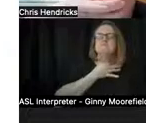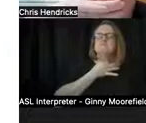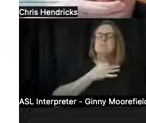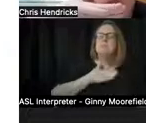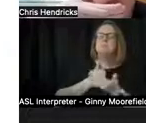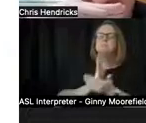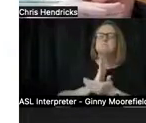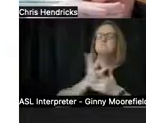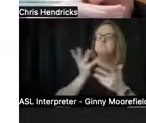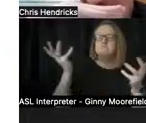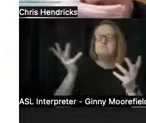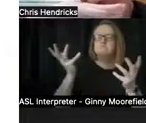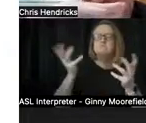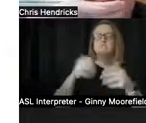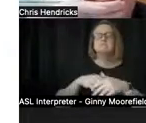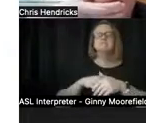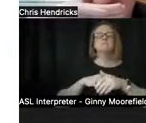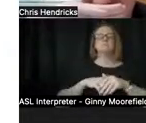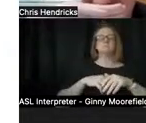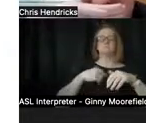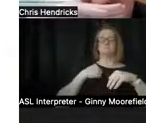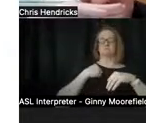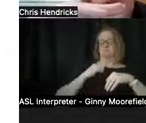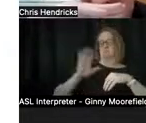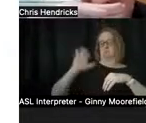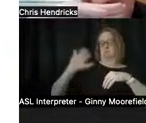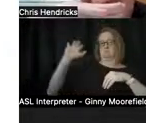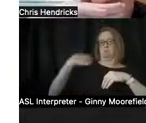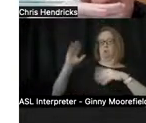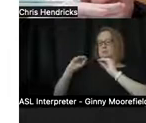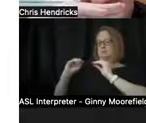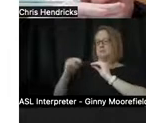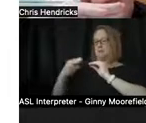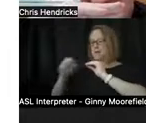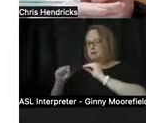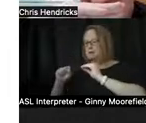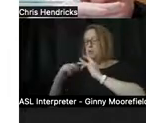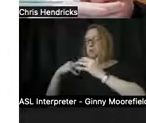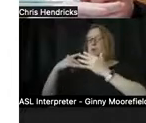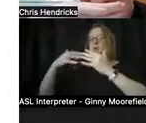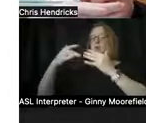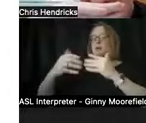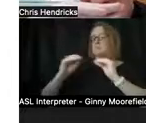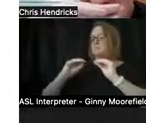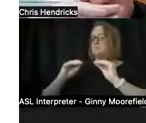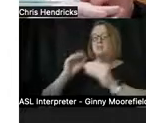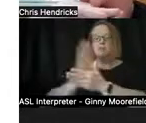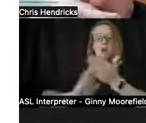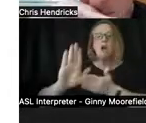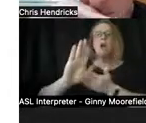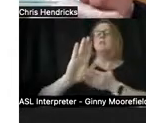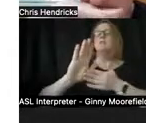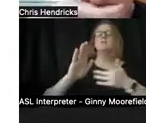entonces yo he enseñado a estudiantes de instituto a la universidad les he enseñado